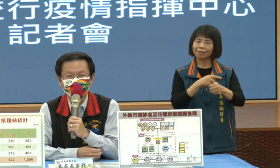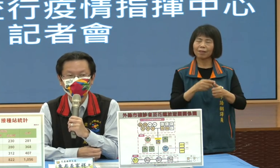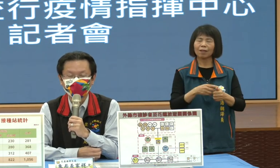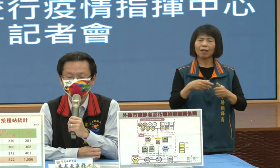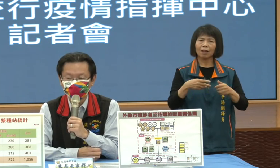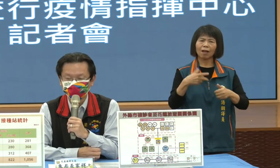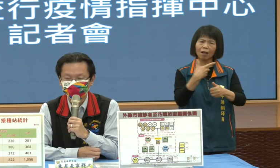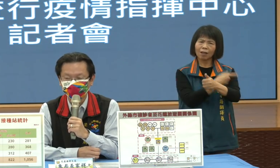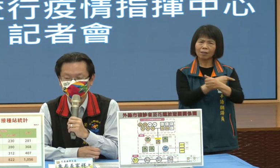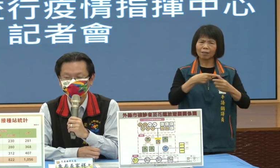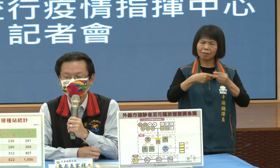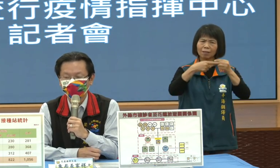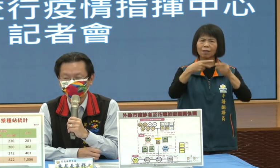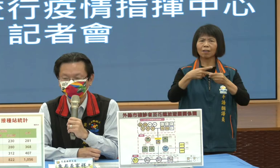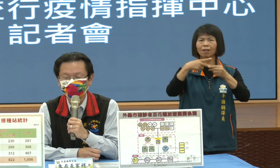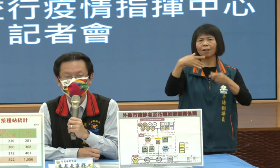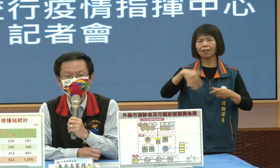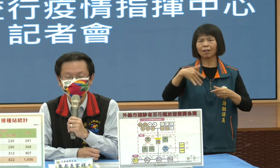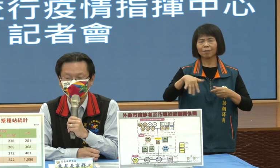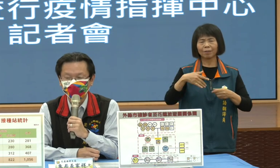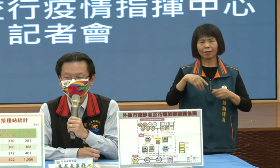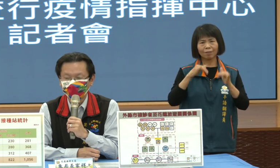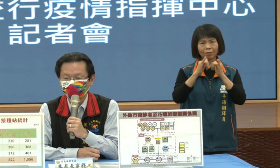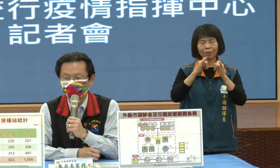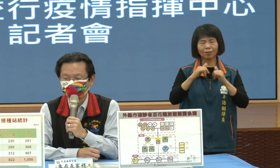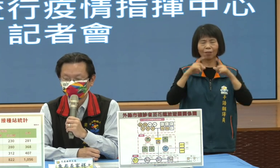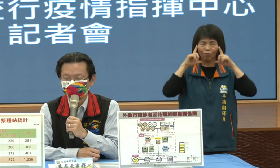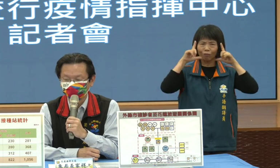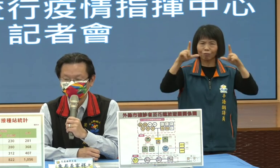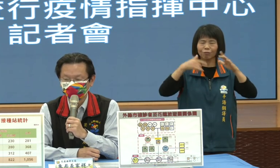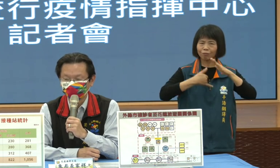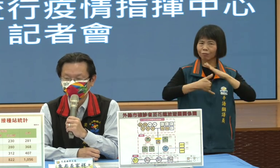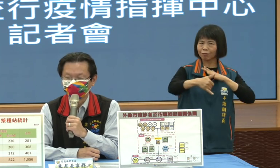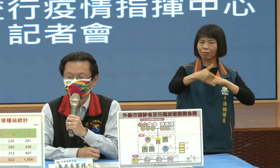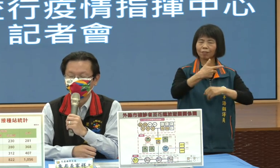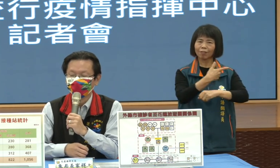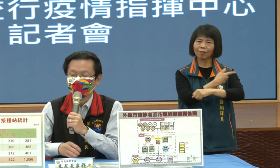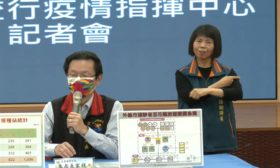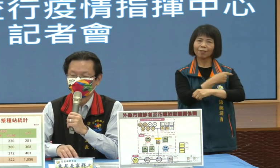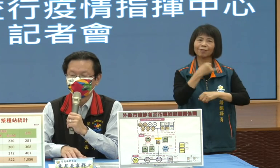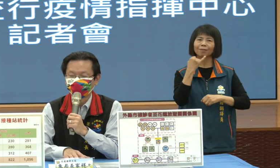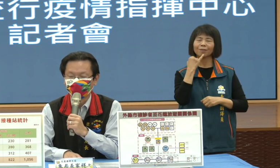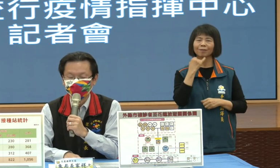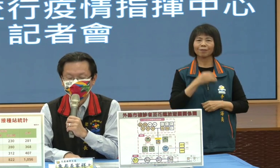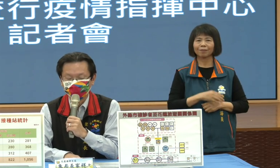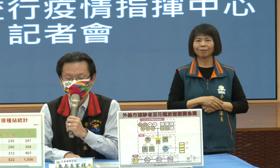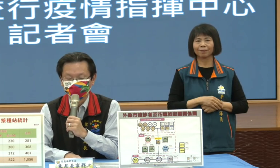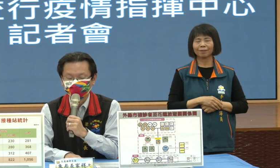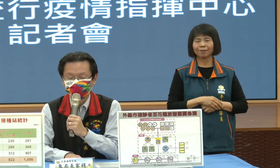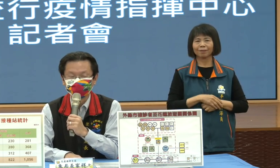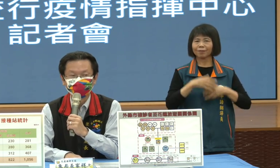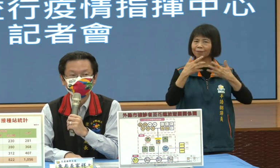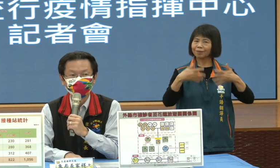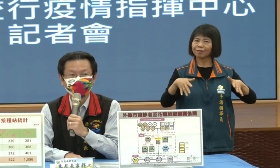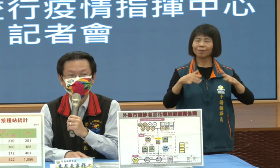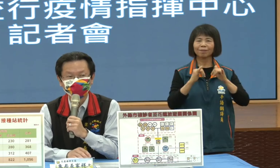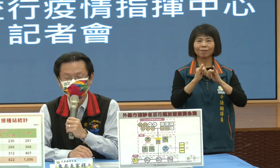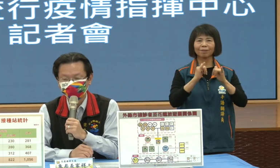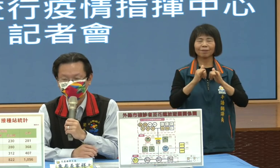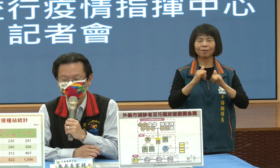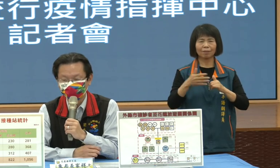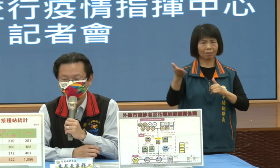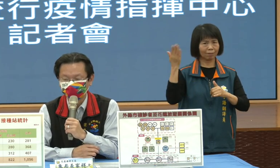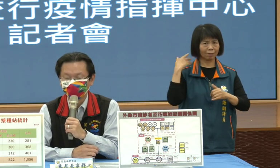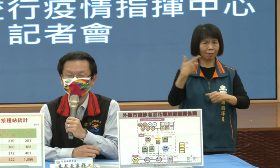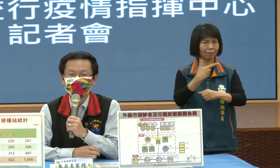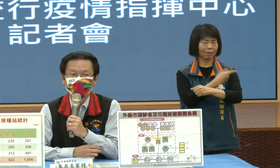一剂、未打第二剂的人都能够出来来做预防接种所以可以看到有很多乡亲原来以前